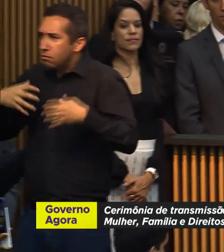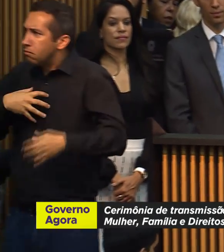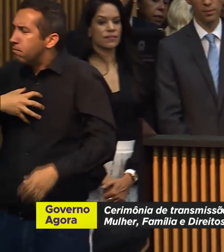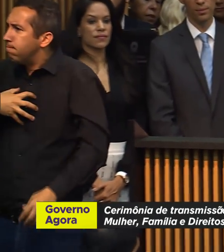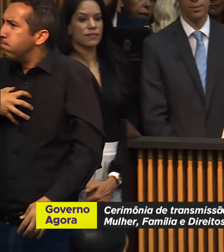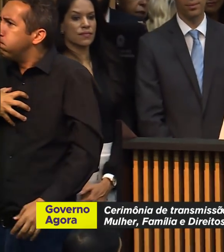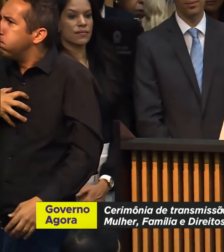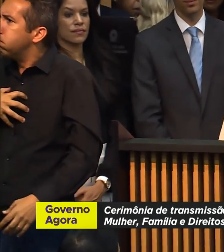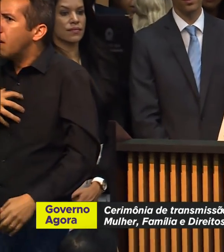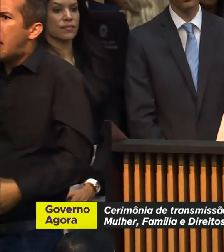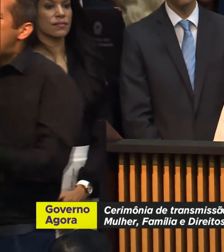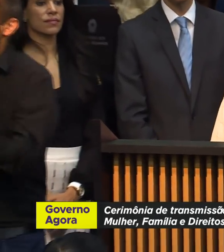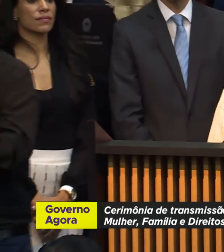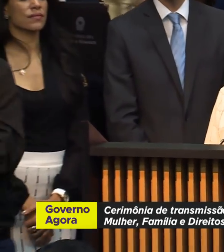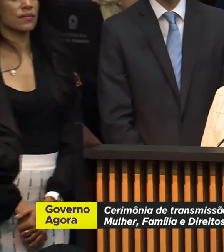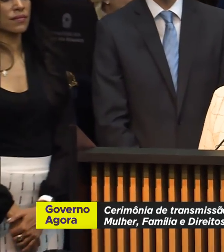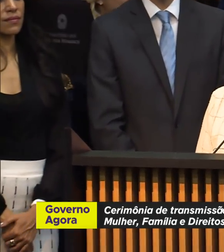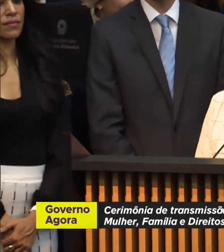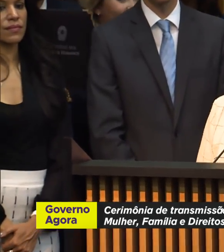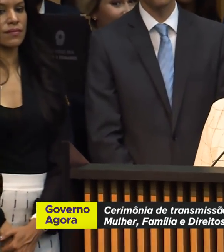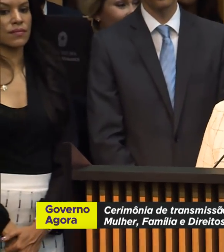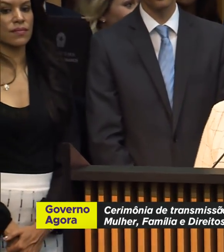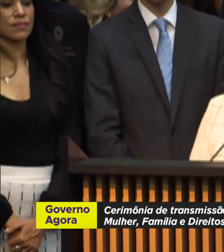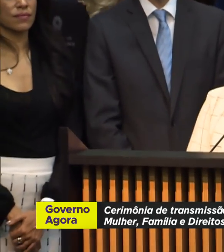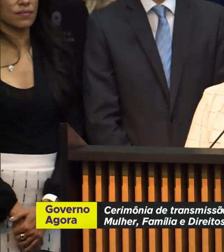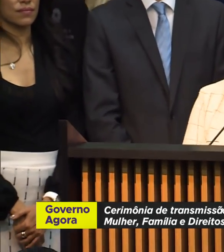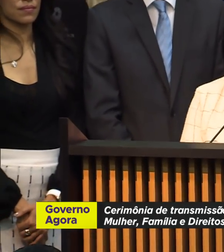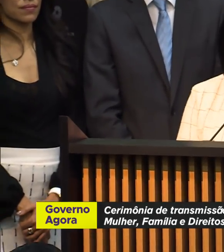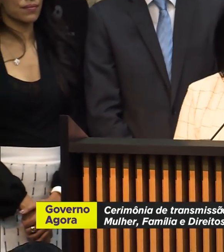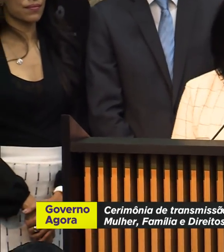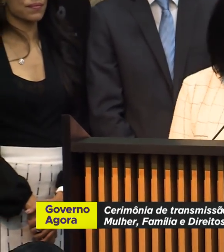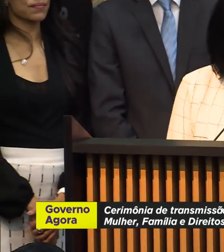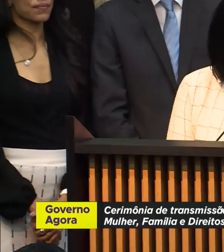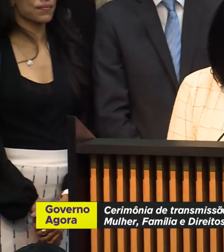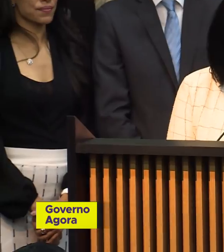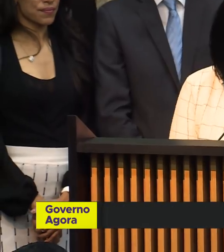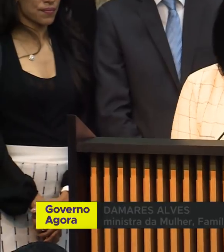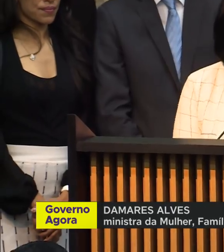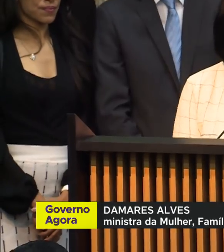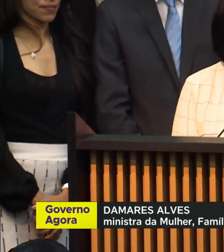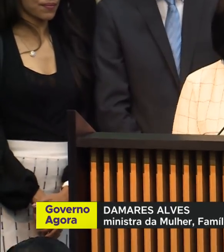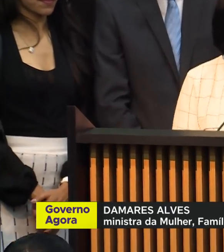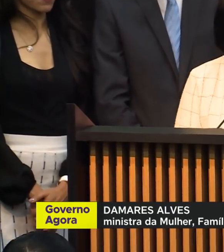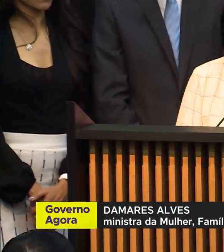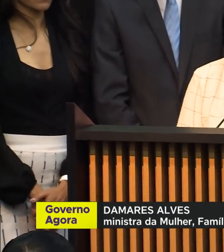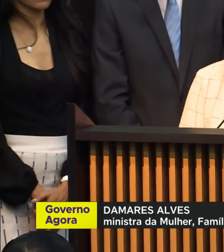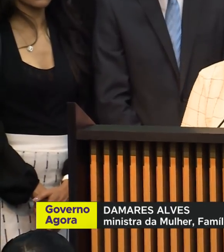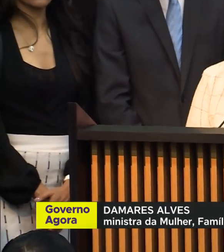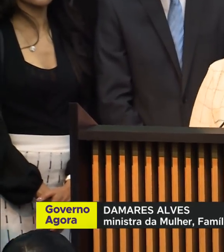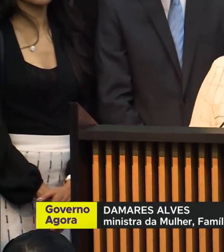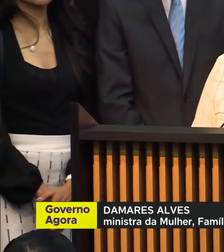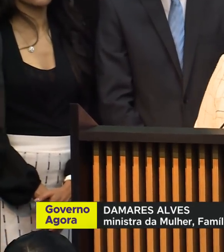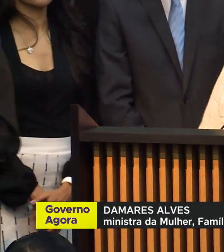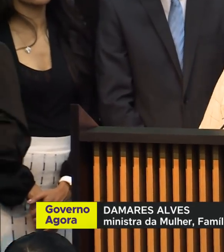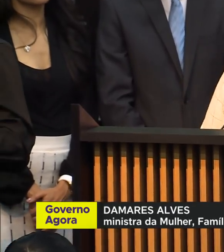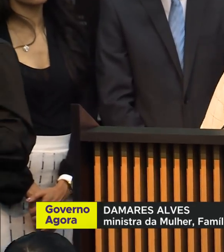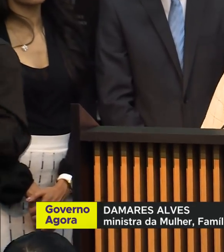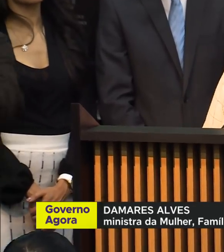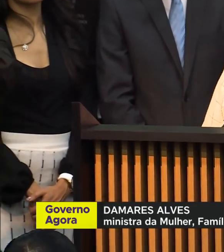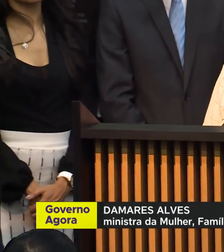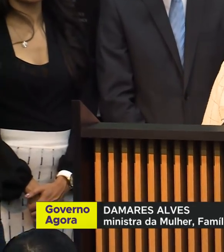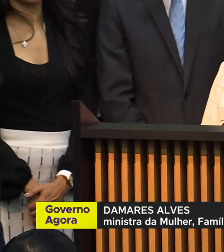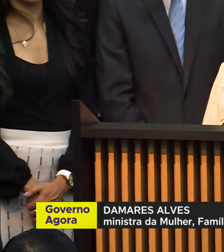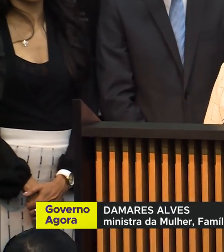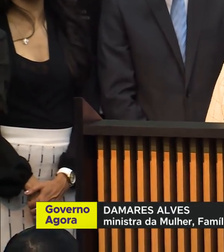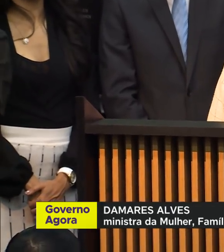virou chacota e motivos de risada, tanto nas redes sociais como pessoalmente, inclusive